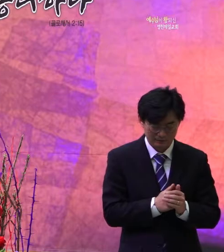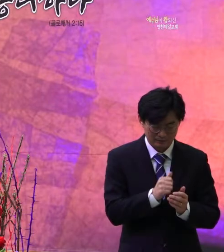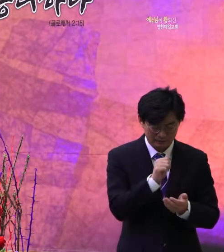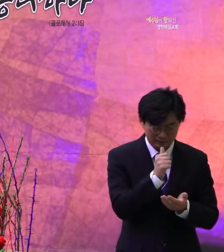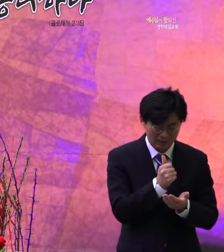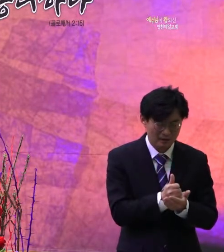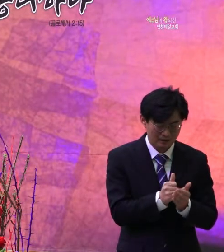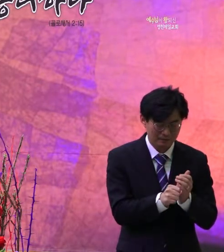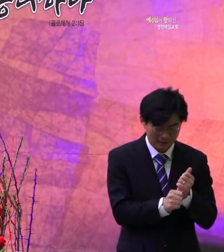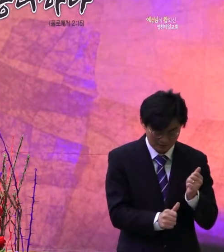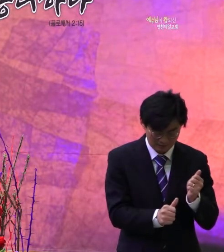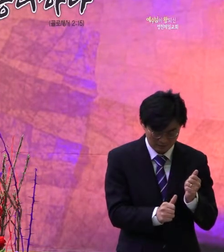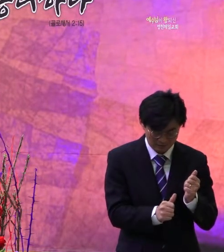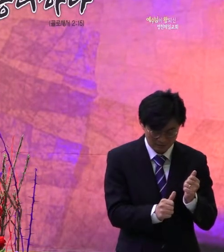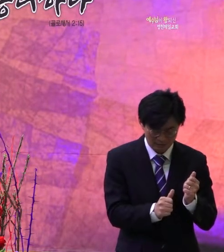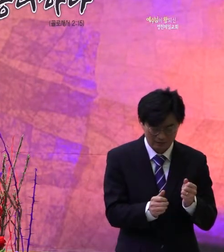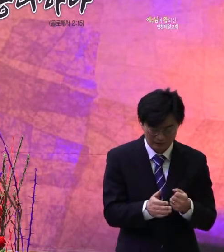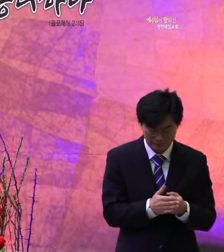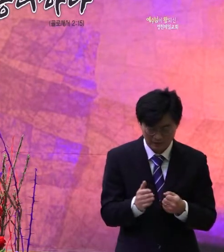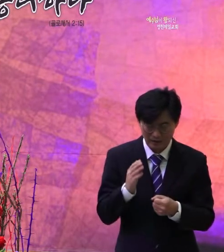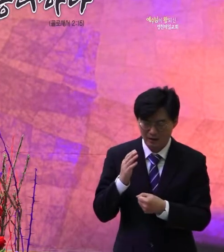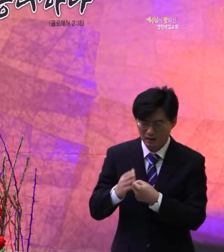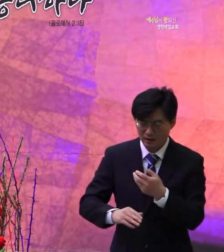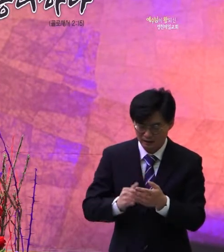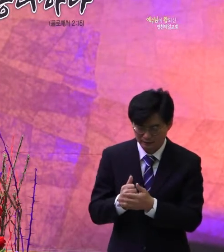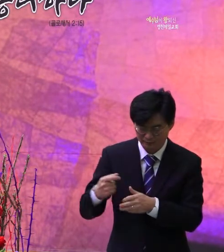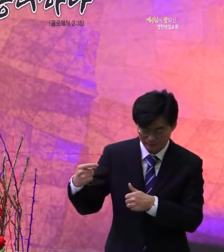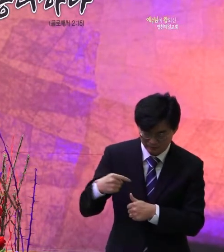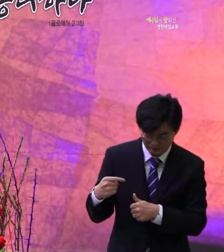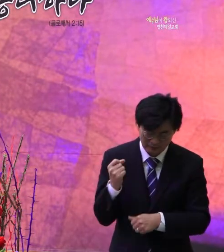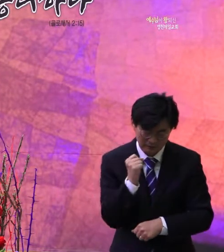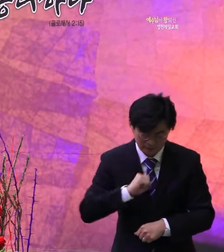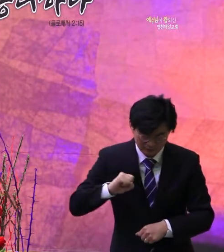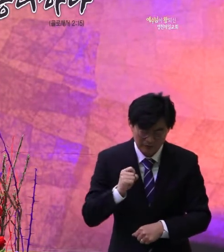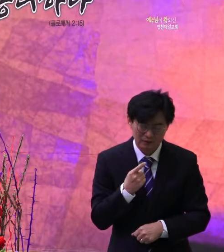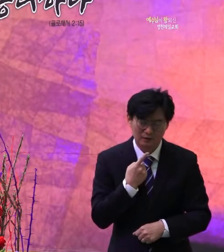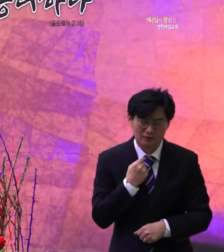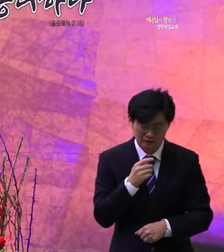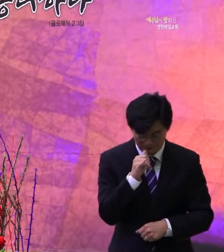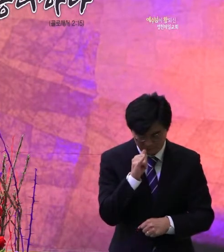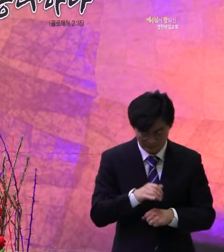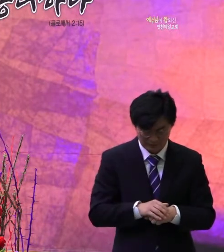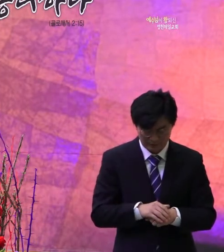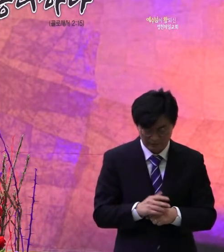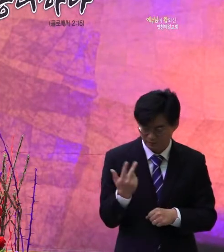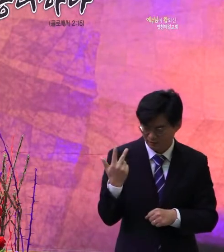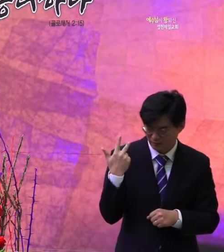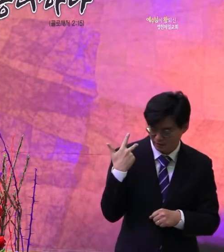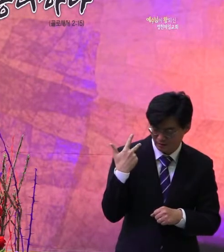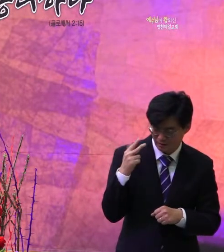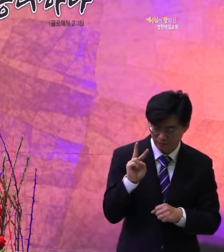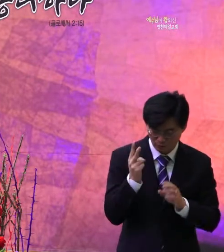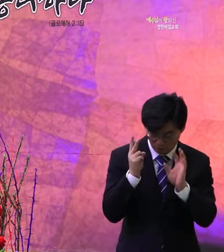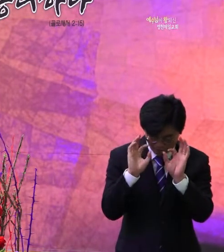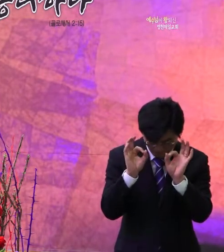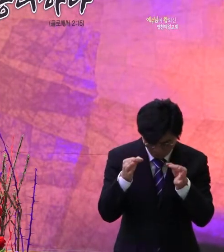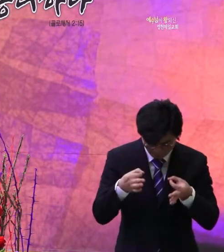하셨지만 지난 한 주간을 돌이켜보니 부족하고 하나님 영광